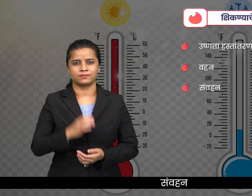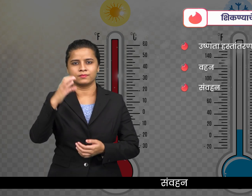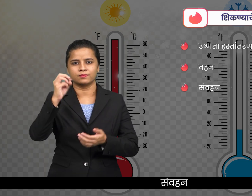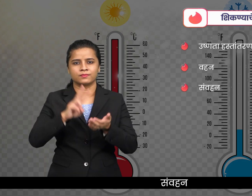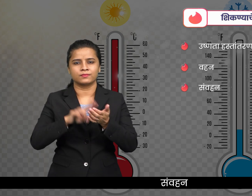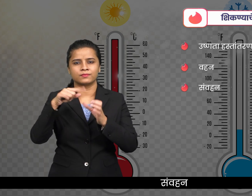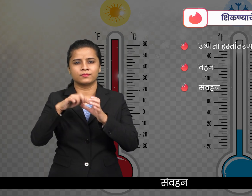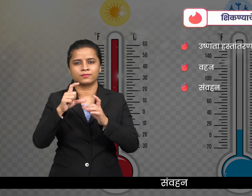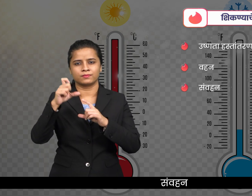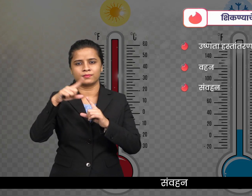संवहन,